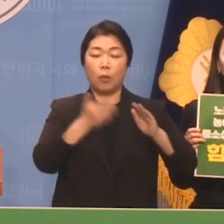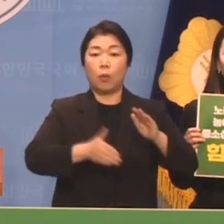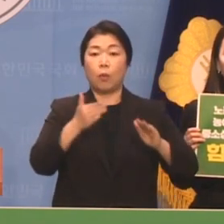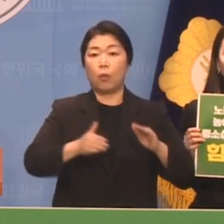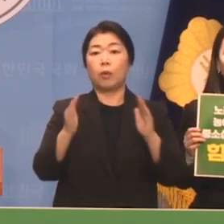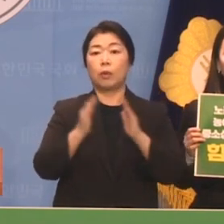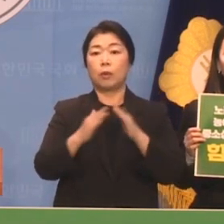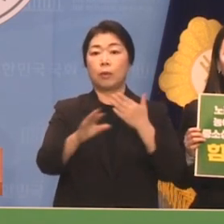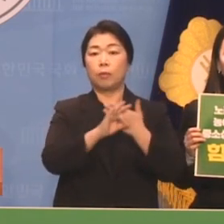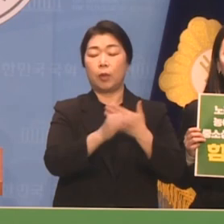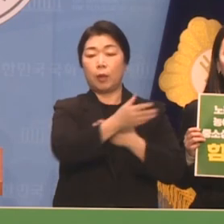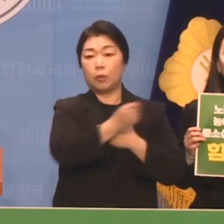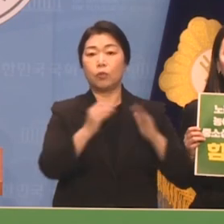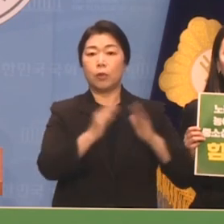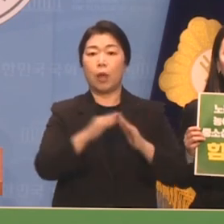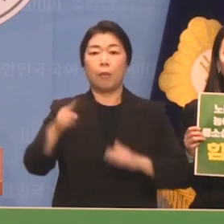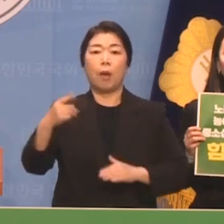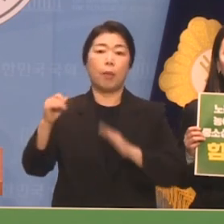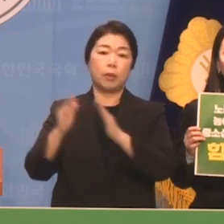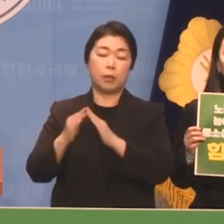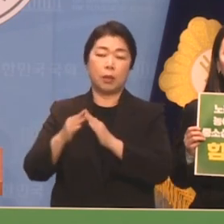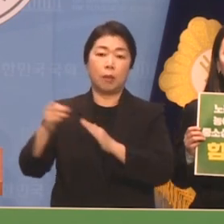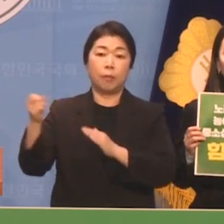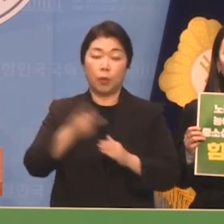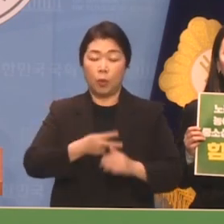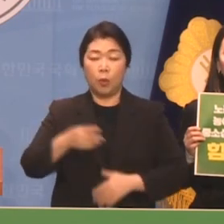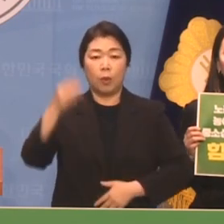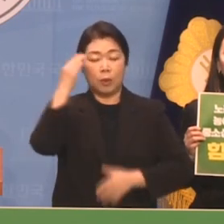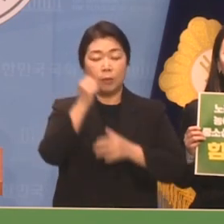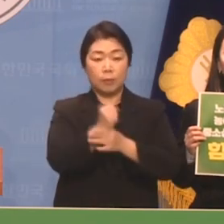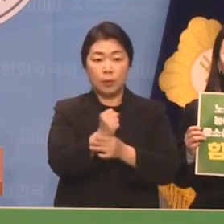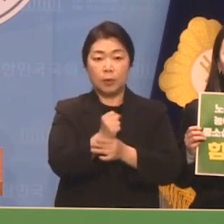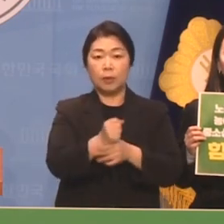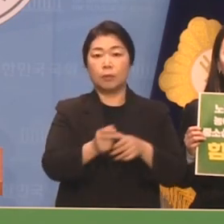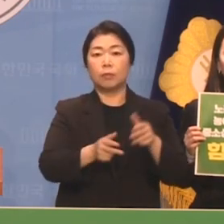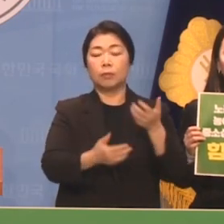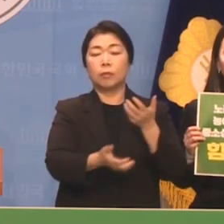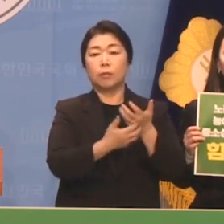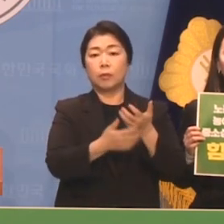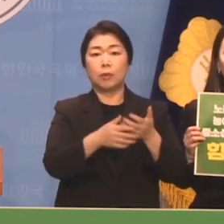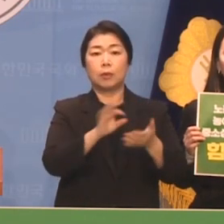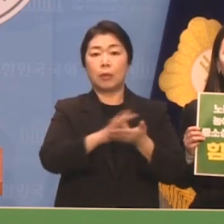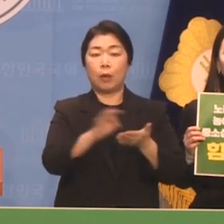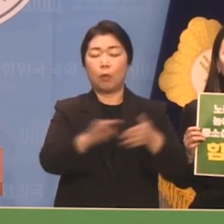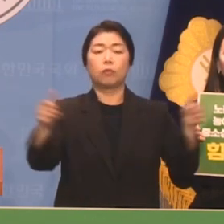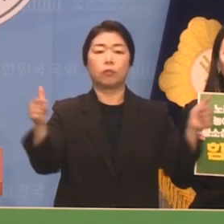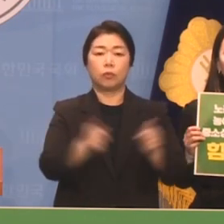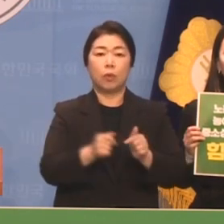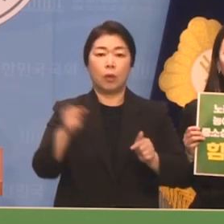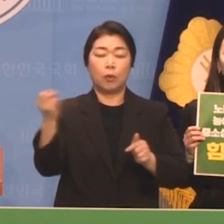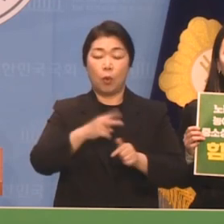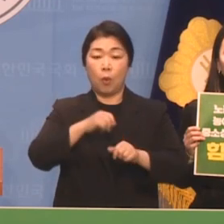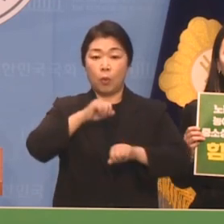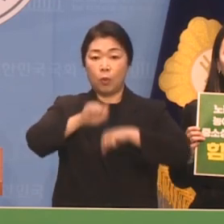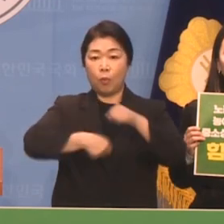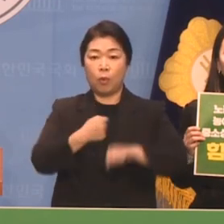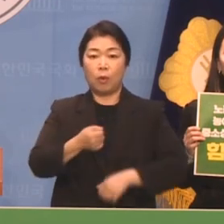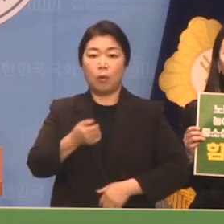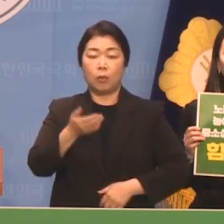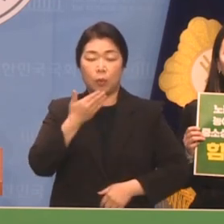공급, 탈석탄 탈핵 재생에너지 전환, 동물권, 농업, 먹거리 공약을 발표해